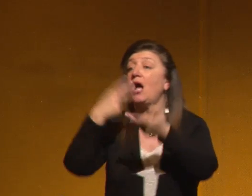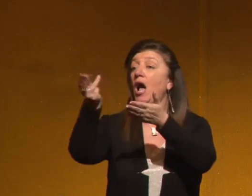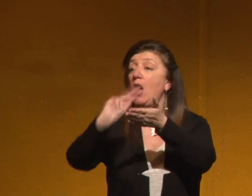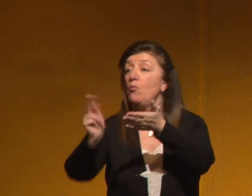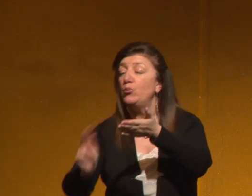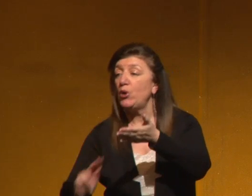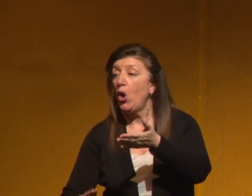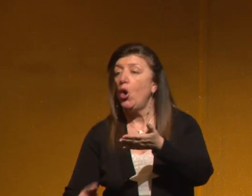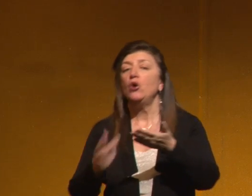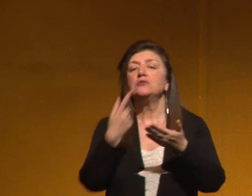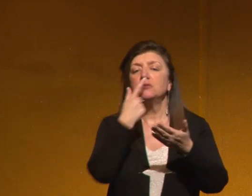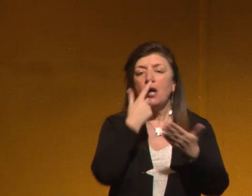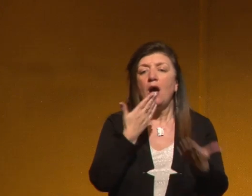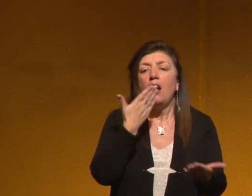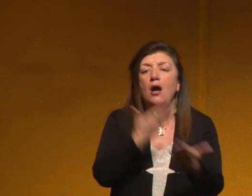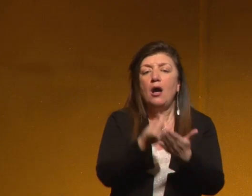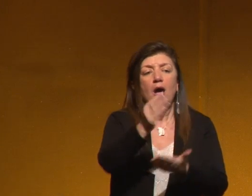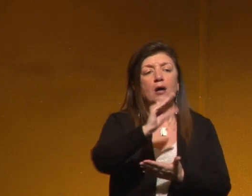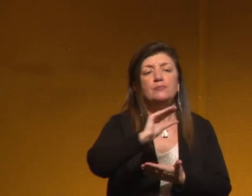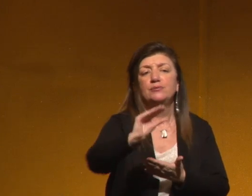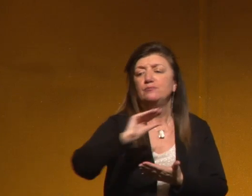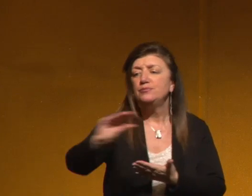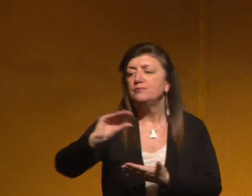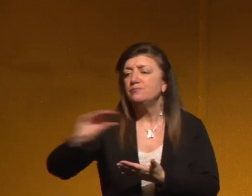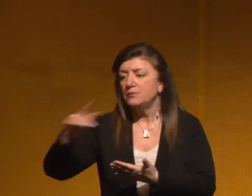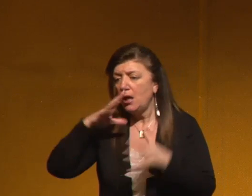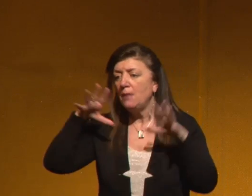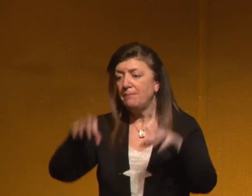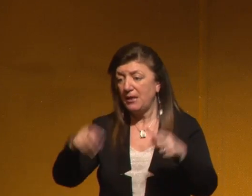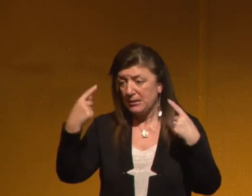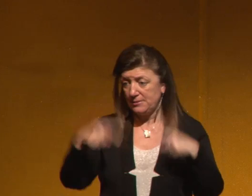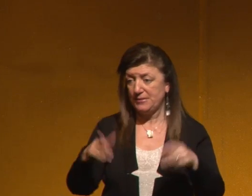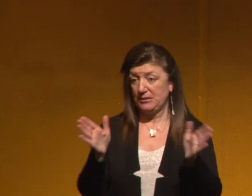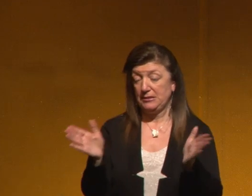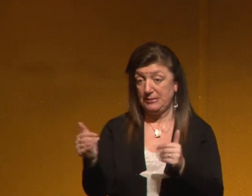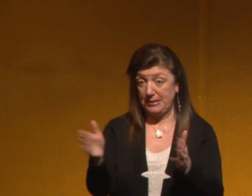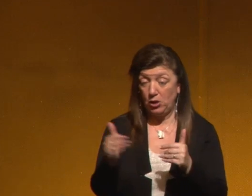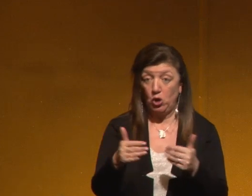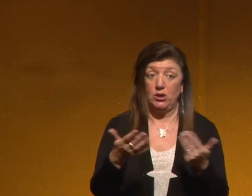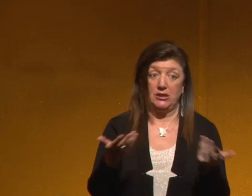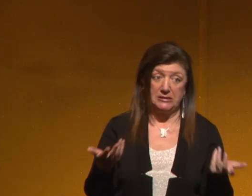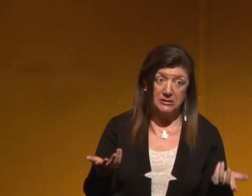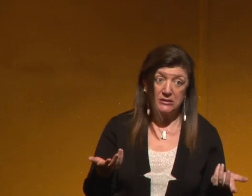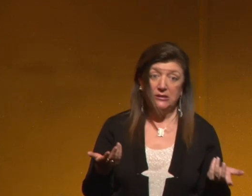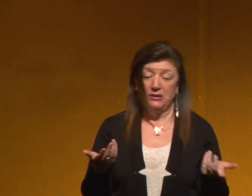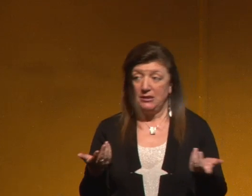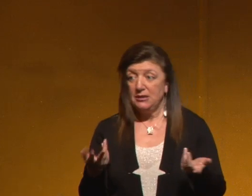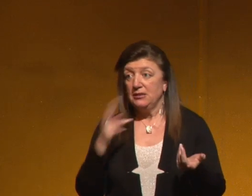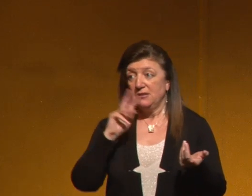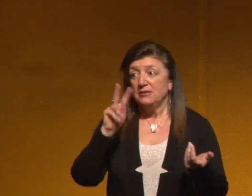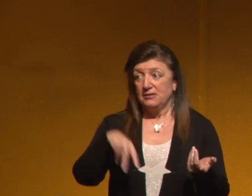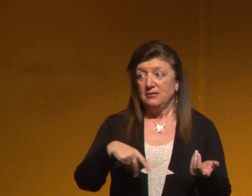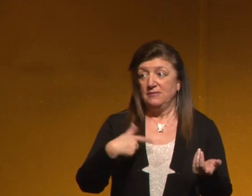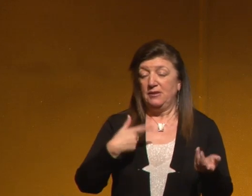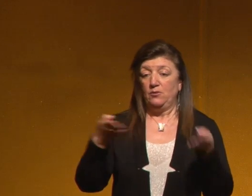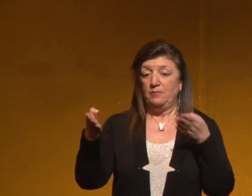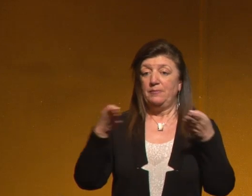con risorse impegnative peraltro questi sono settori su cui una volta tanto c'è stato un clima